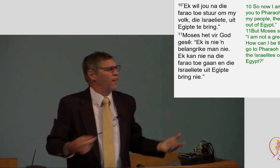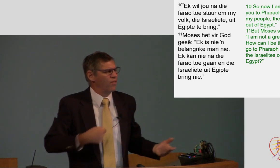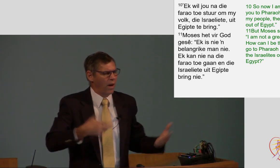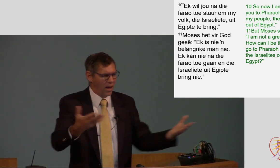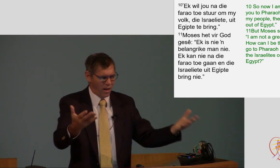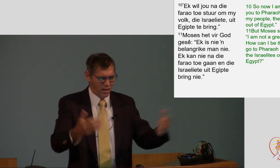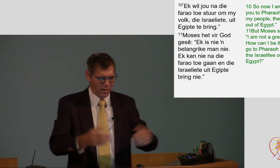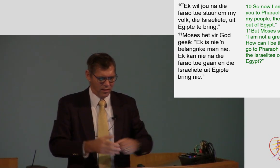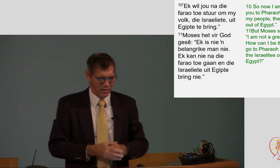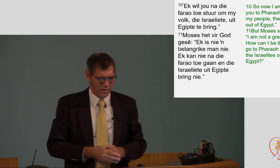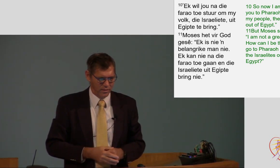my.